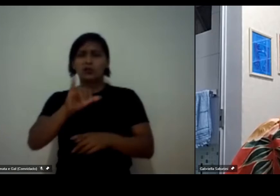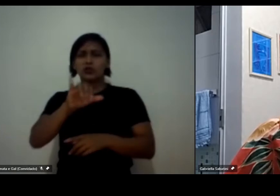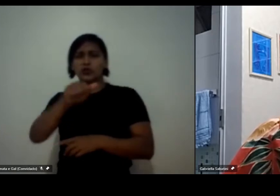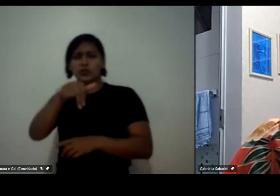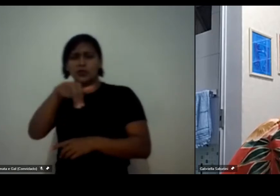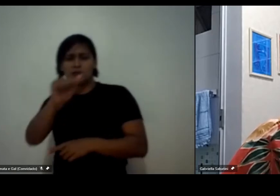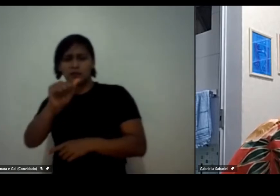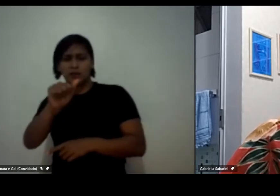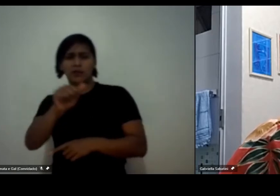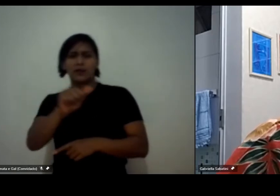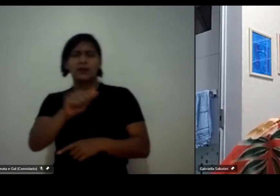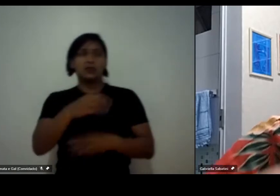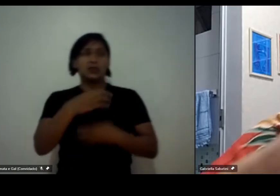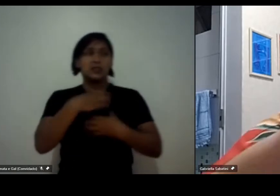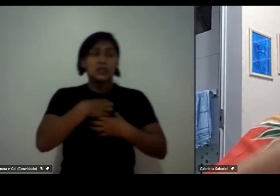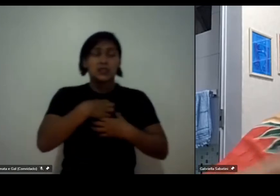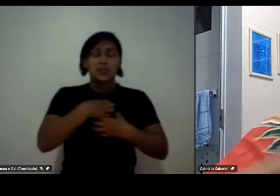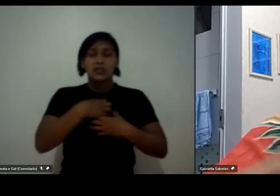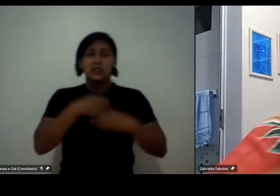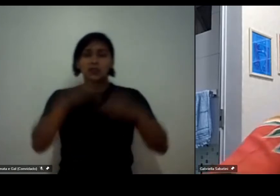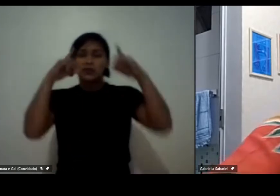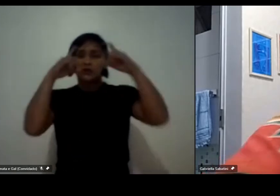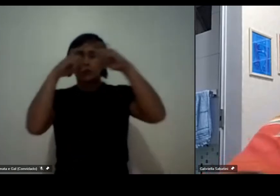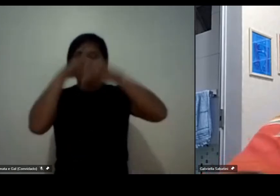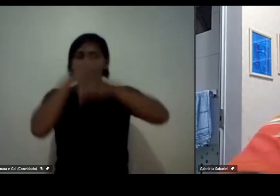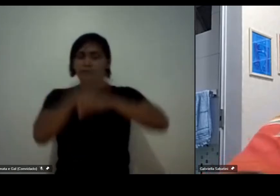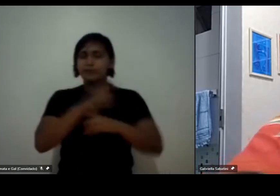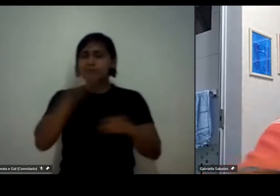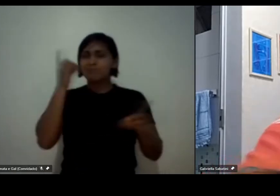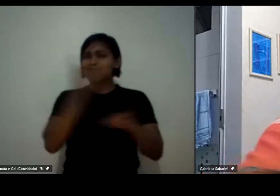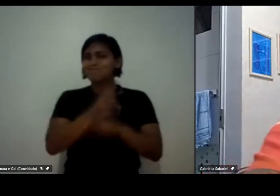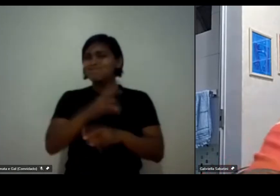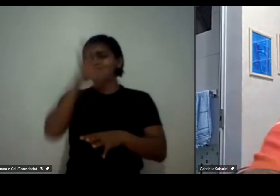sensação incompreensível para mim. Mas